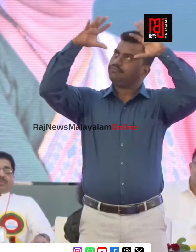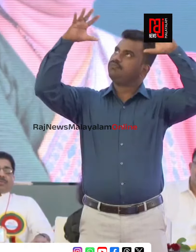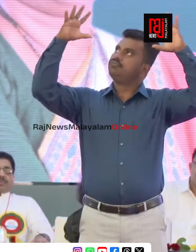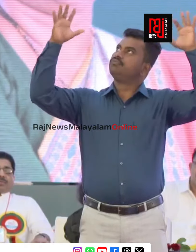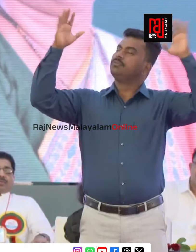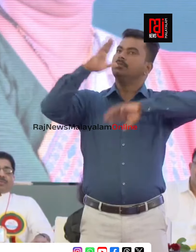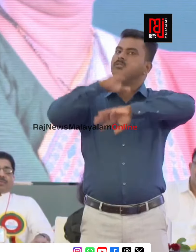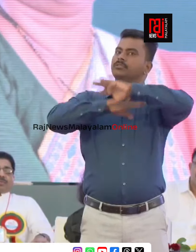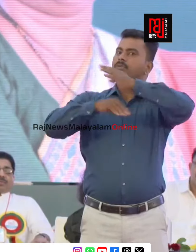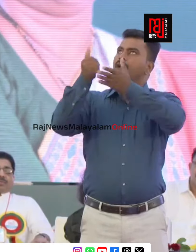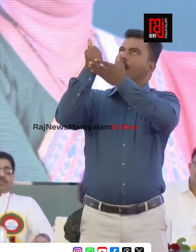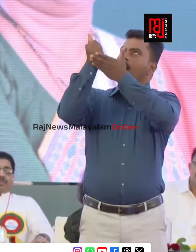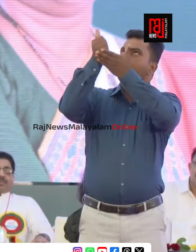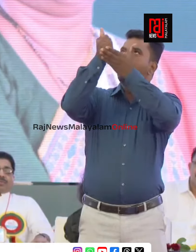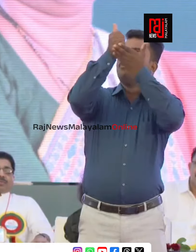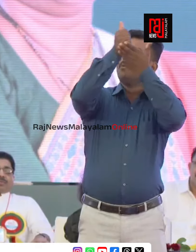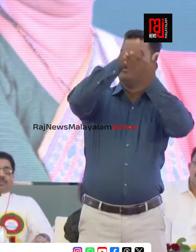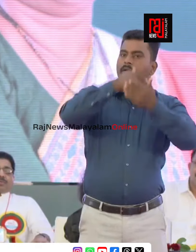സംസ്ഥാനത്തുണ്ടായിട്ടുള്ളത്.